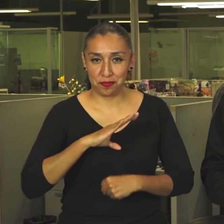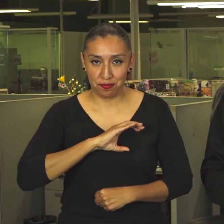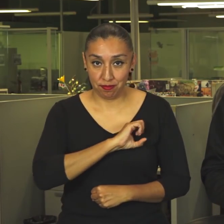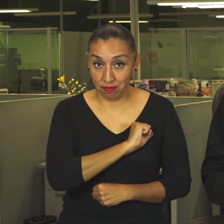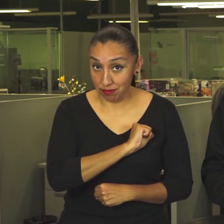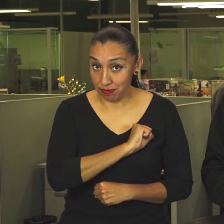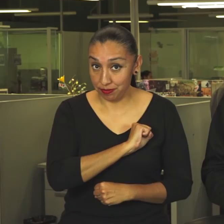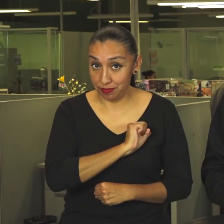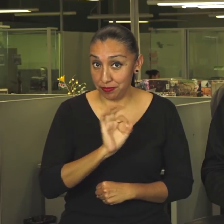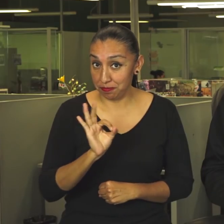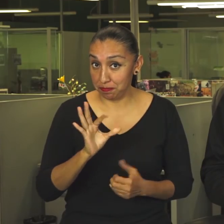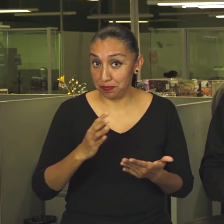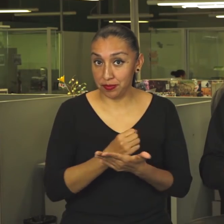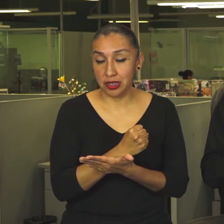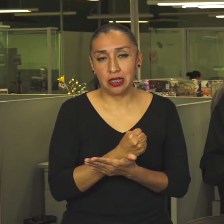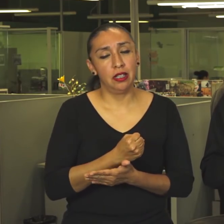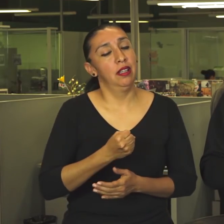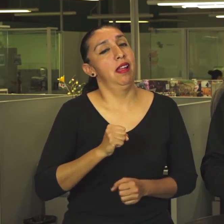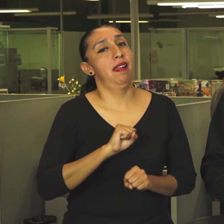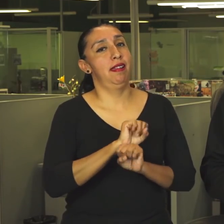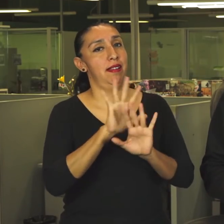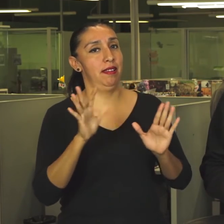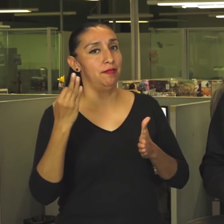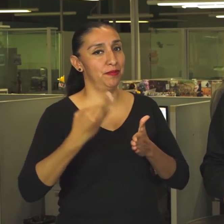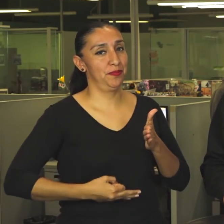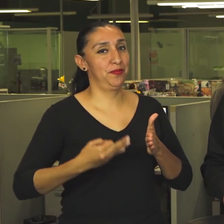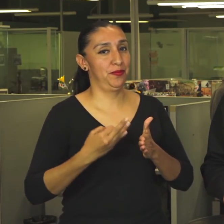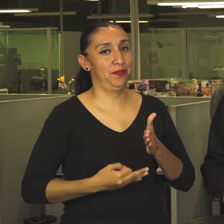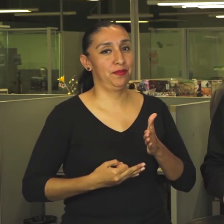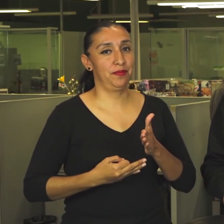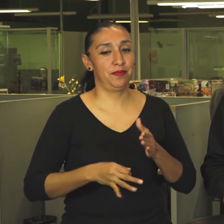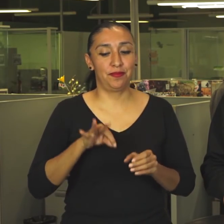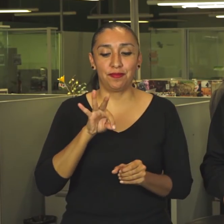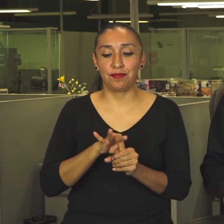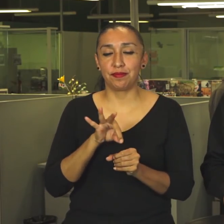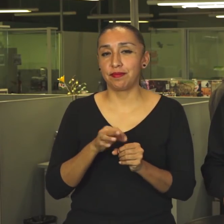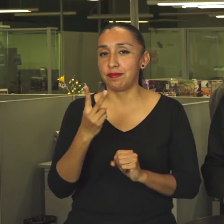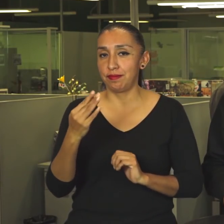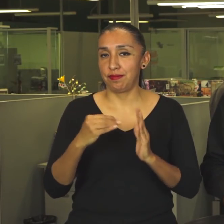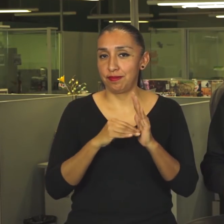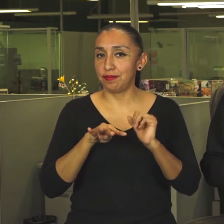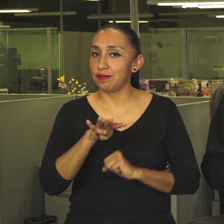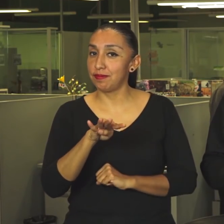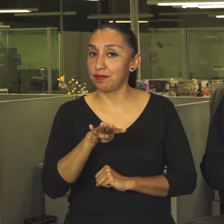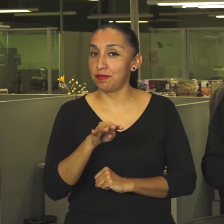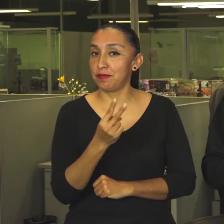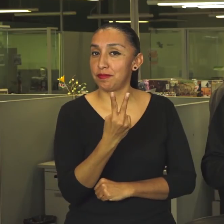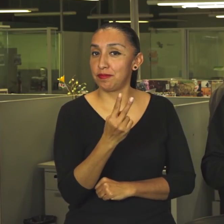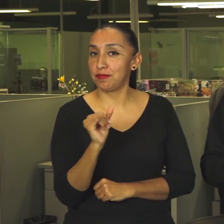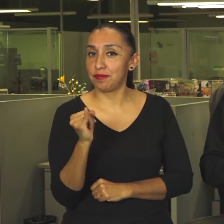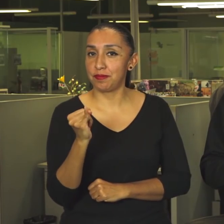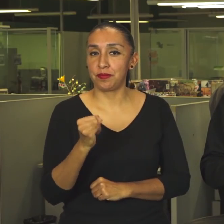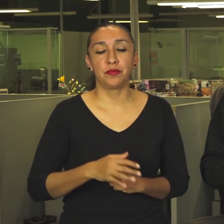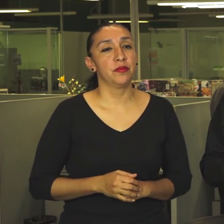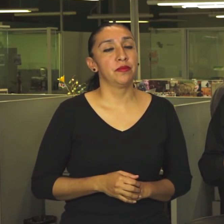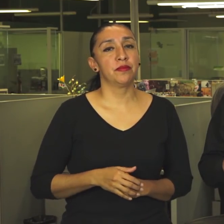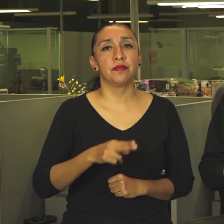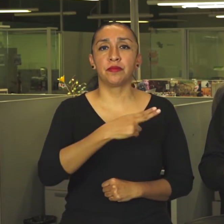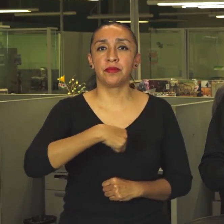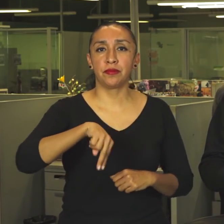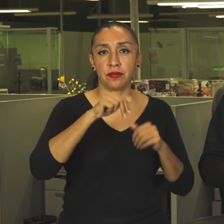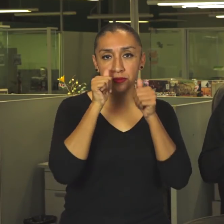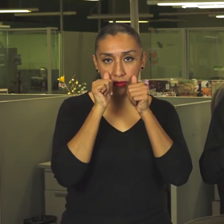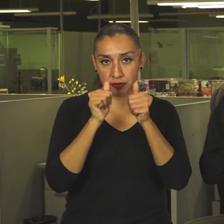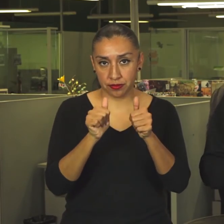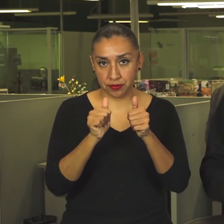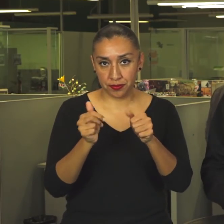de este proceso 2019 cuya elección será el próximo 2 de junio vamos a estar atentos a las impugnaciones y qué es lo que